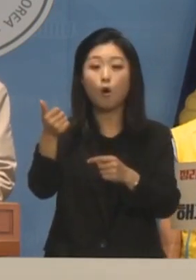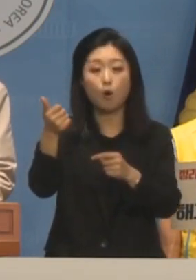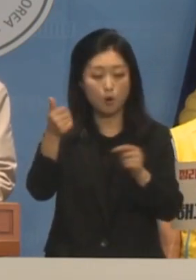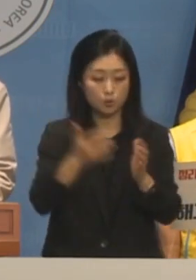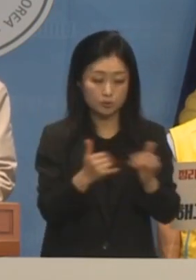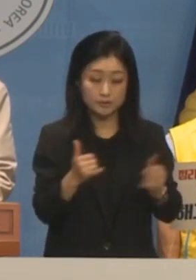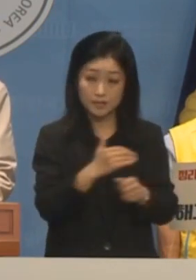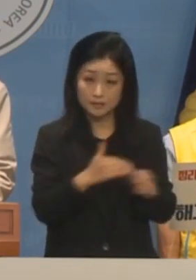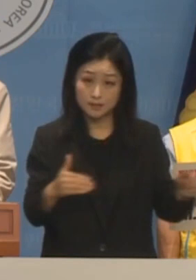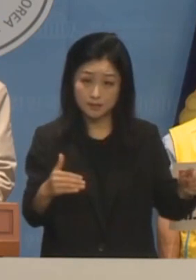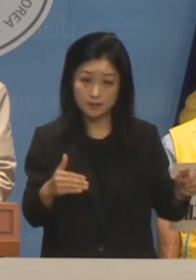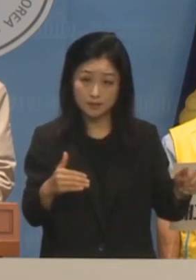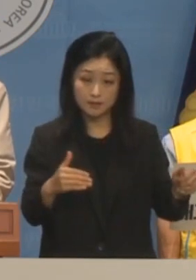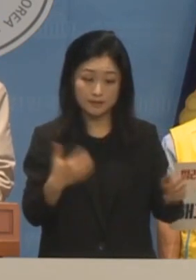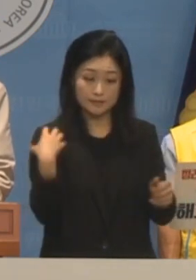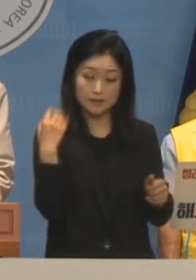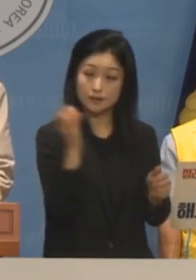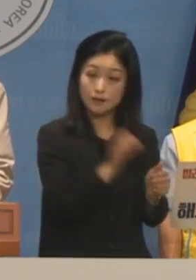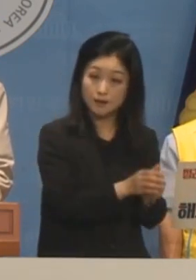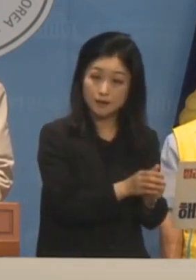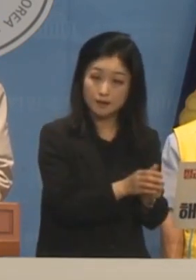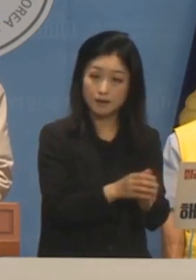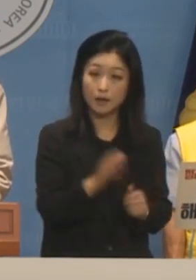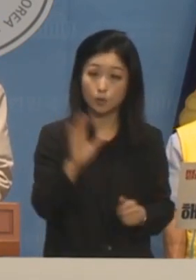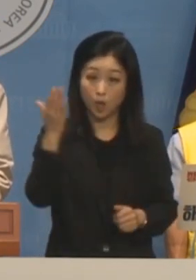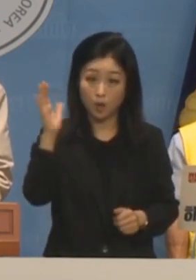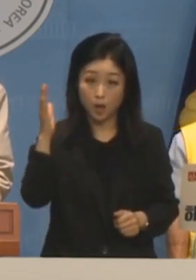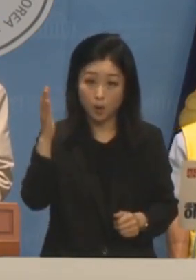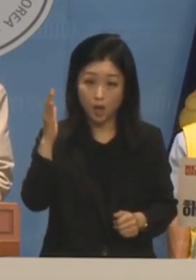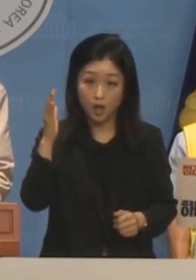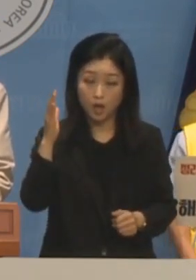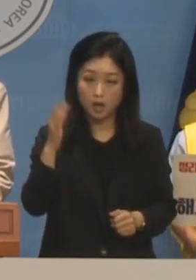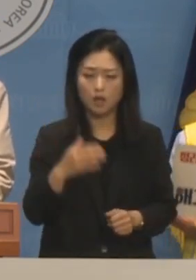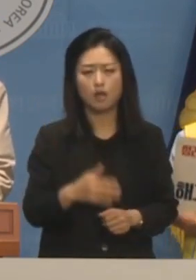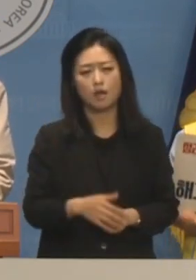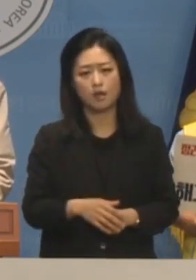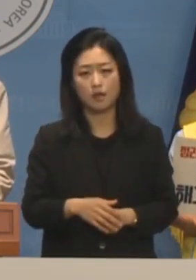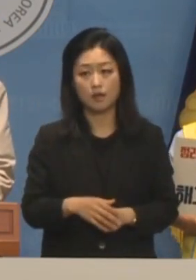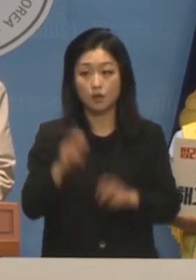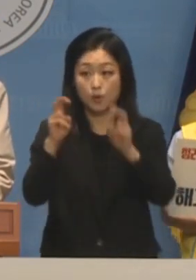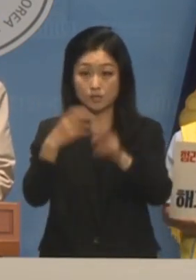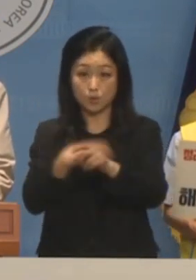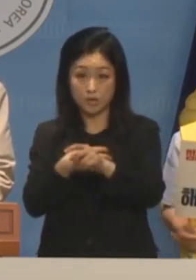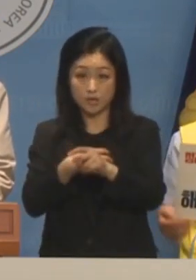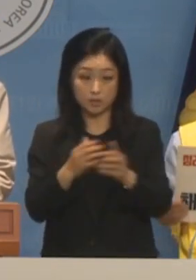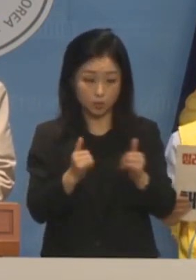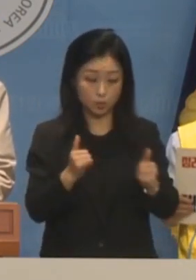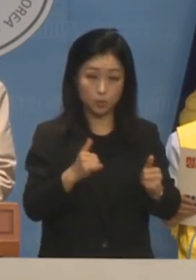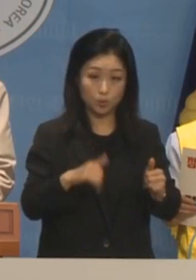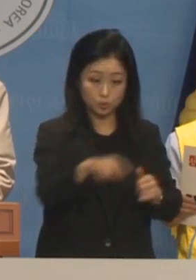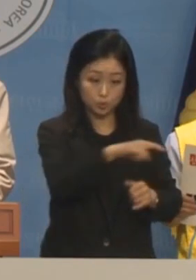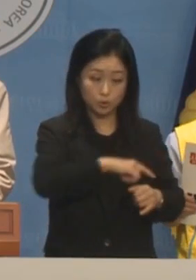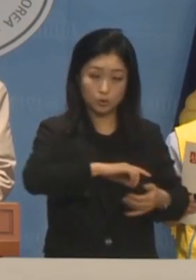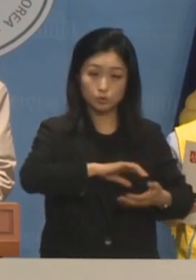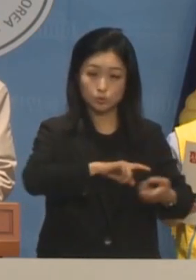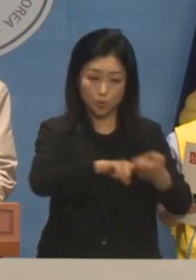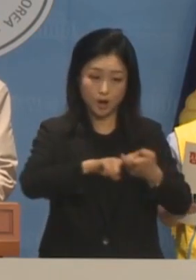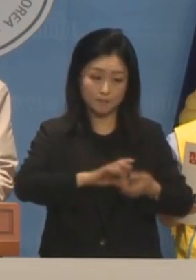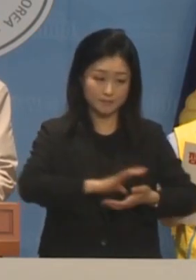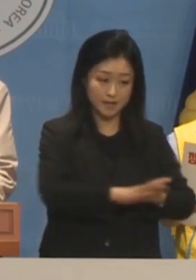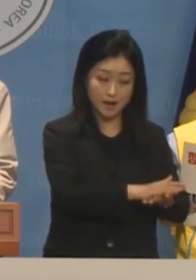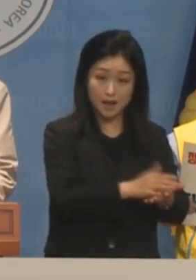노동자들에게 일방적으로 책임을 전가해도 되는 사회, 회사의 위기는 노동조합을 탄압할 수 있는 훌륭한 계기가 되는